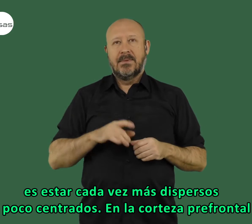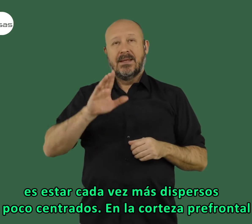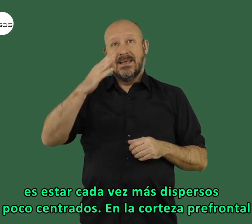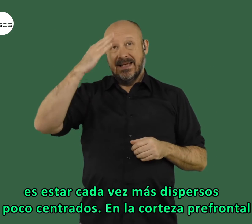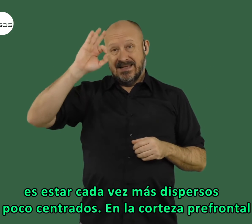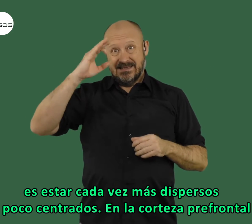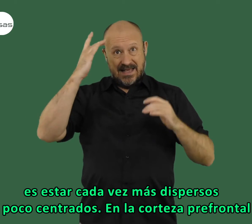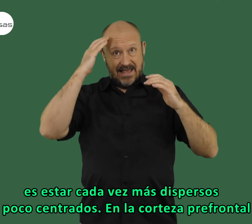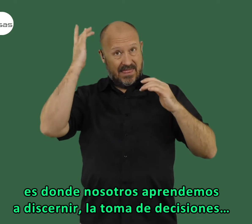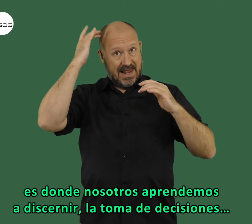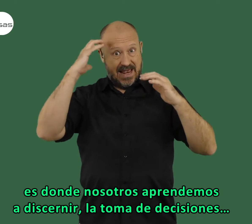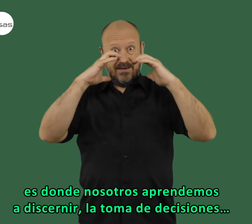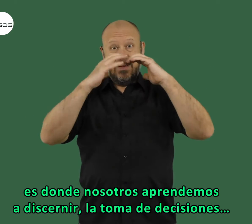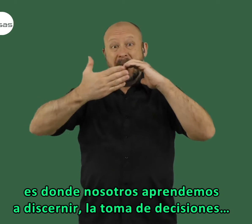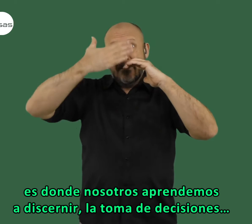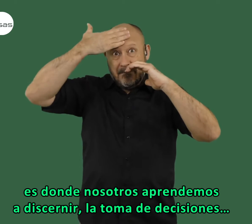la corteza prefrontal